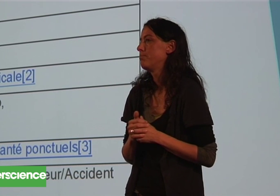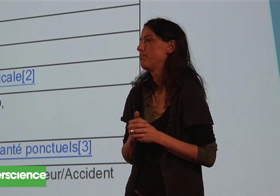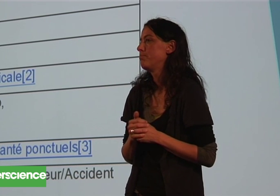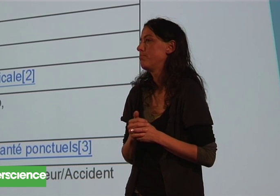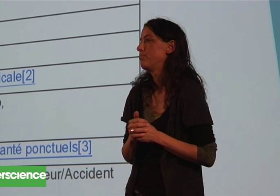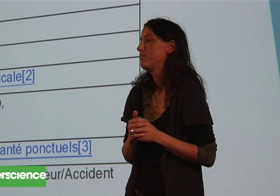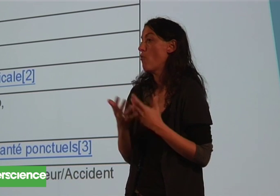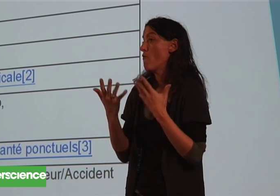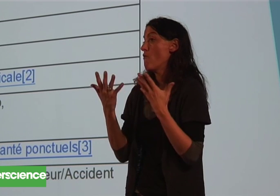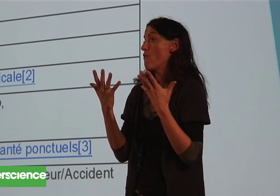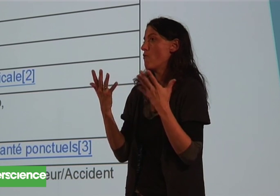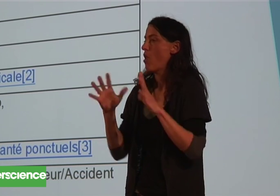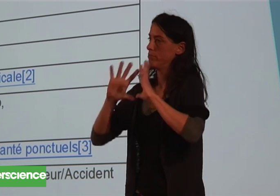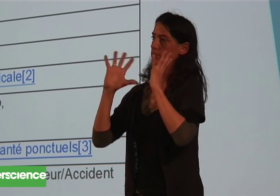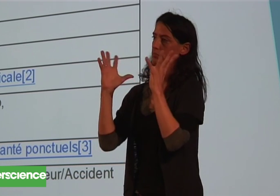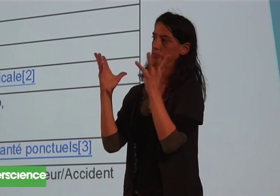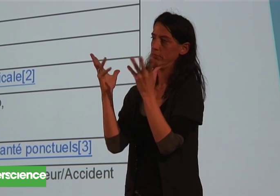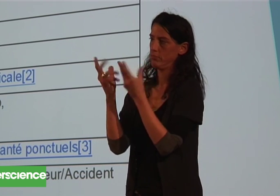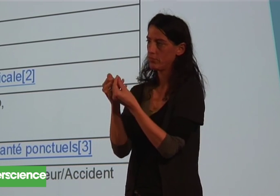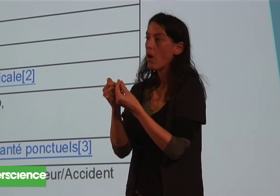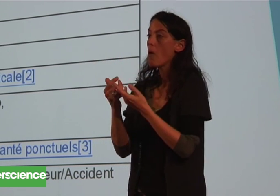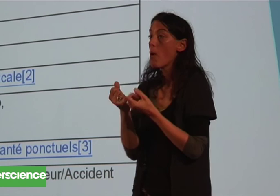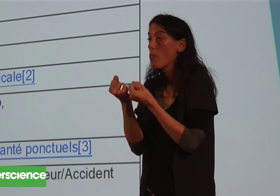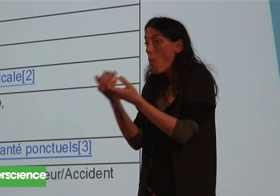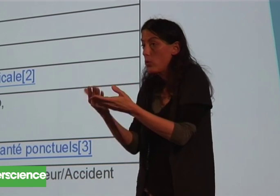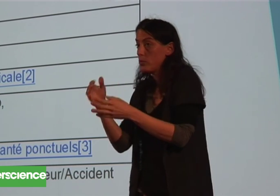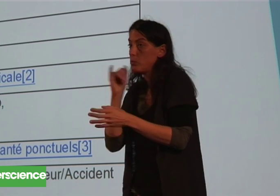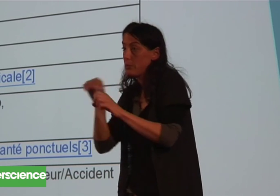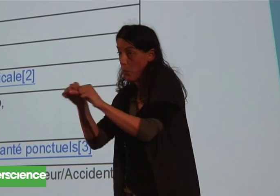Voilà, je vais m'arrêter là pour le moment. Je vous remercie de